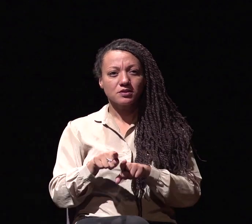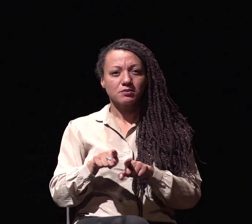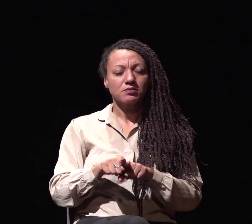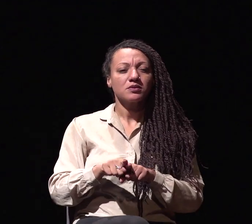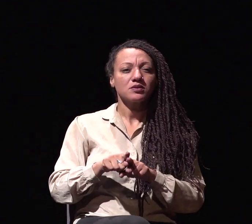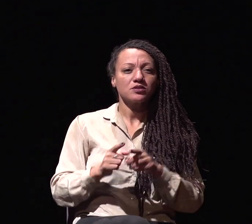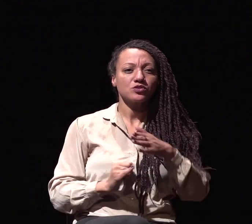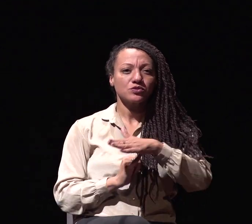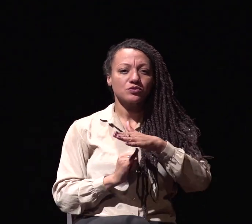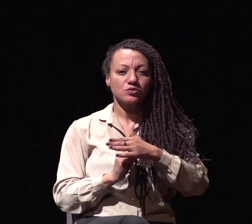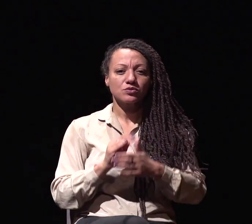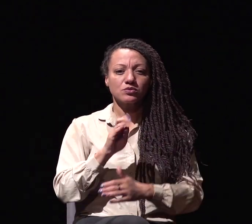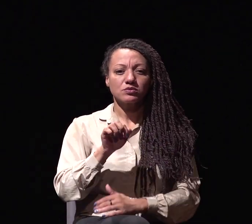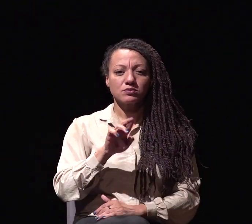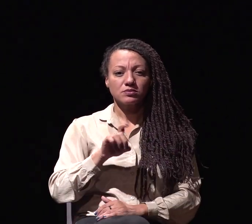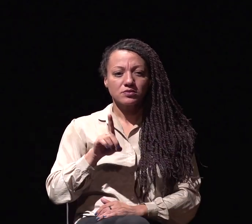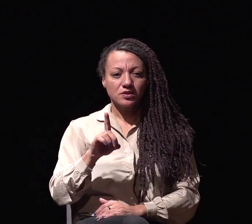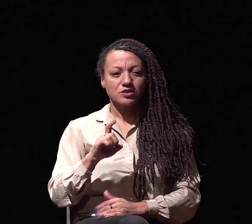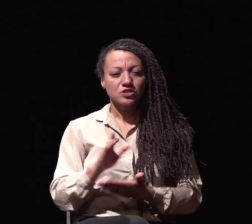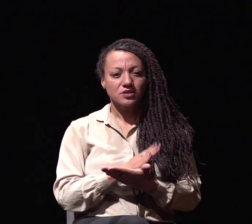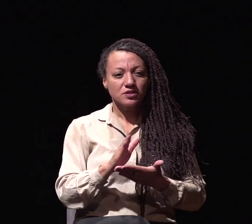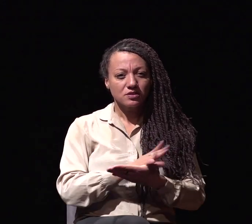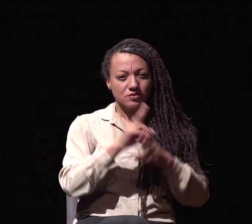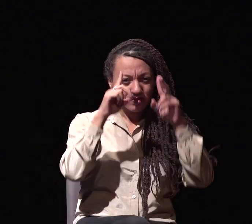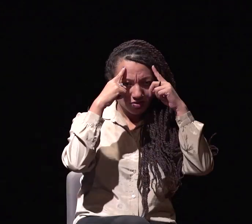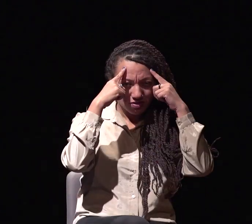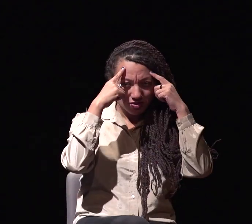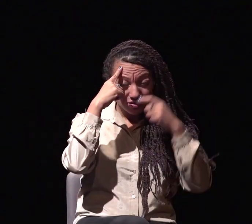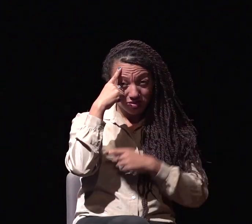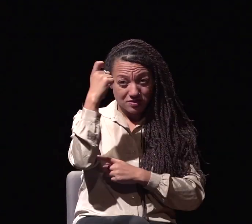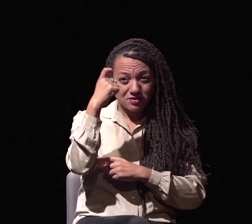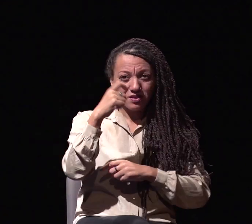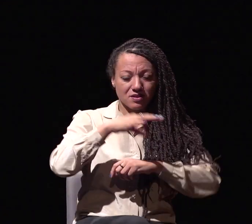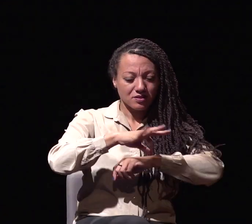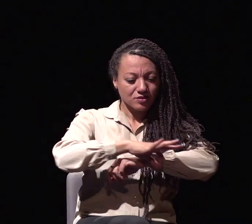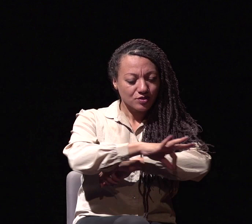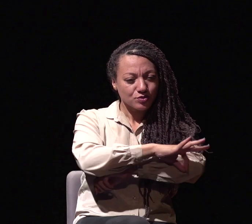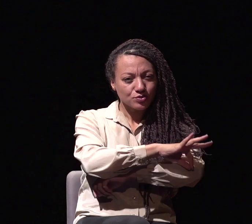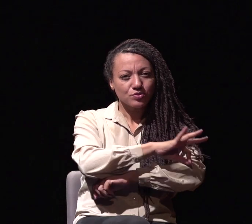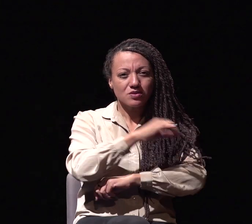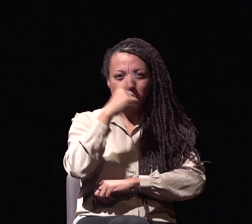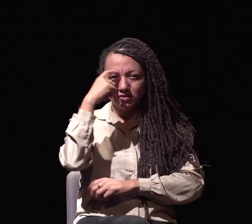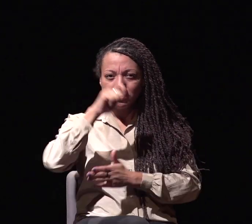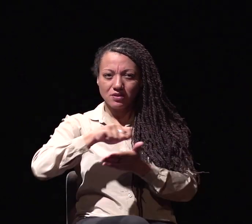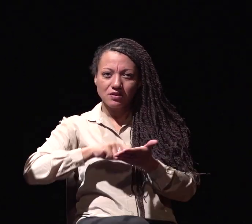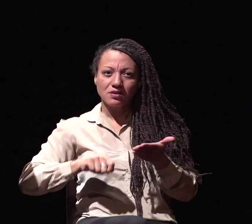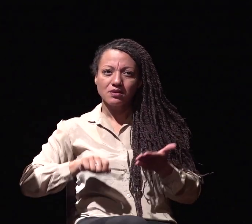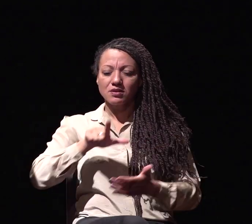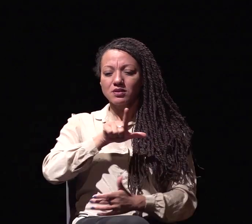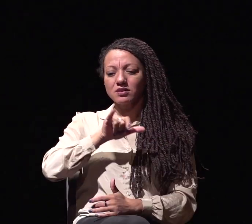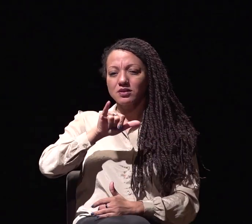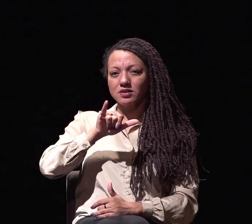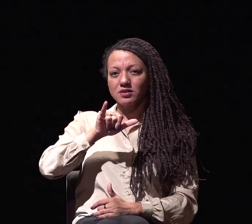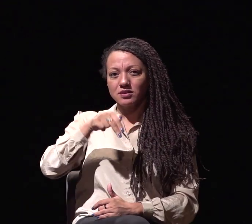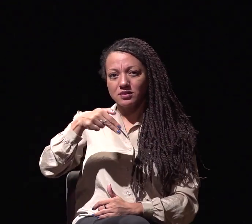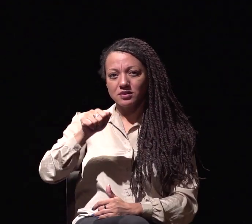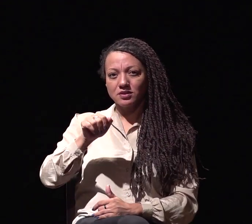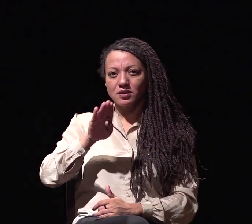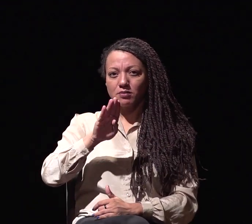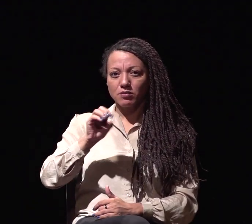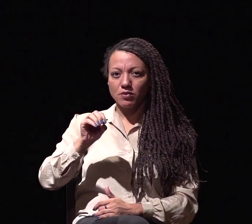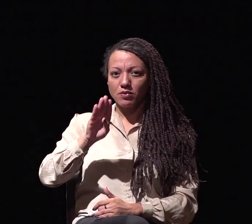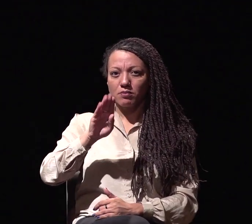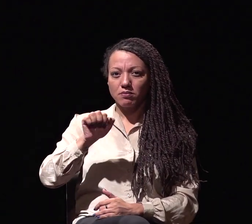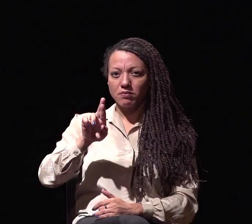Bardi em 2008, é autora dos livros Uma Ideia de Arquitetura, escritos de Lina Bobardi, e Lina por Escrito.